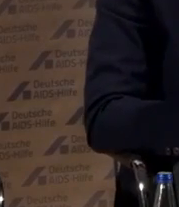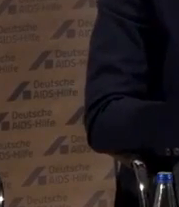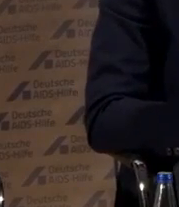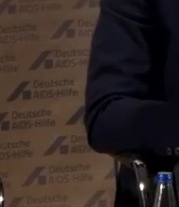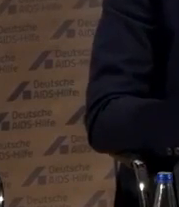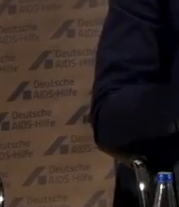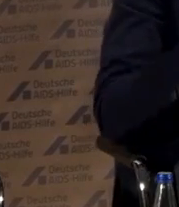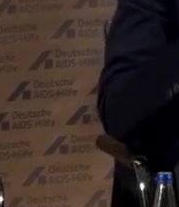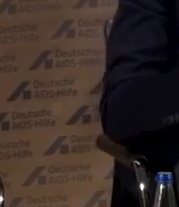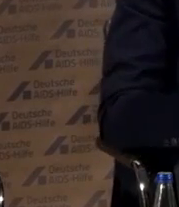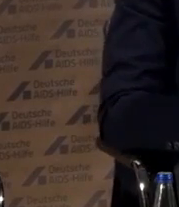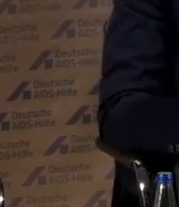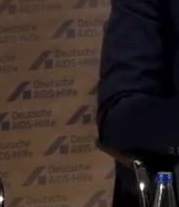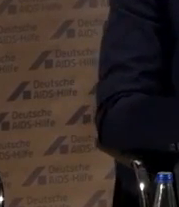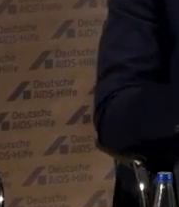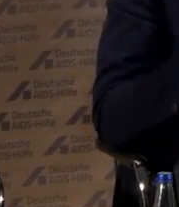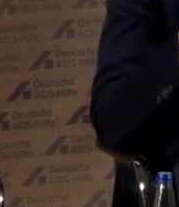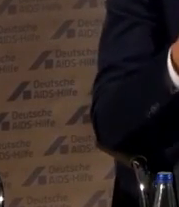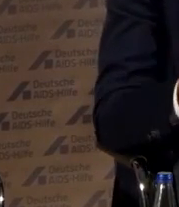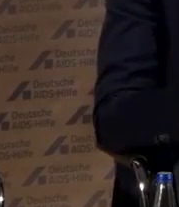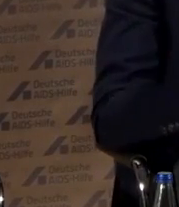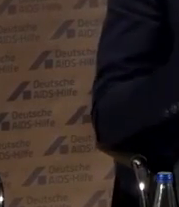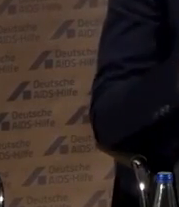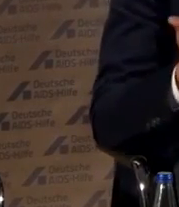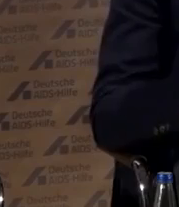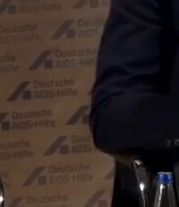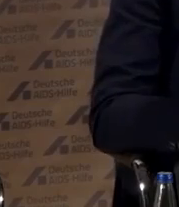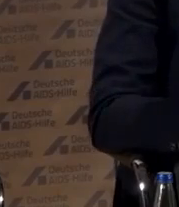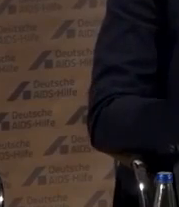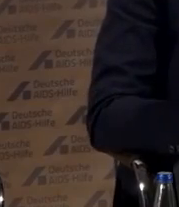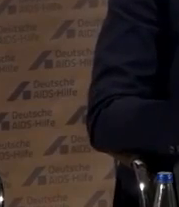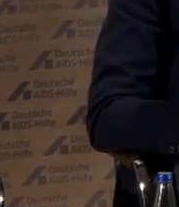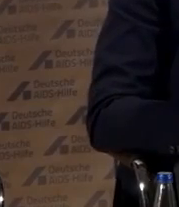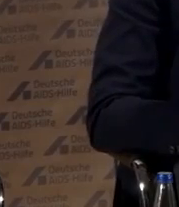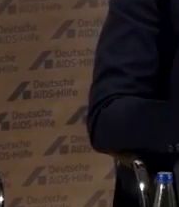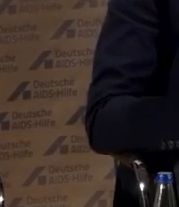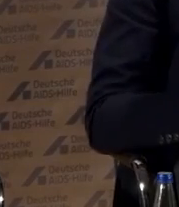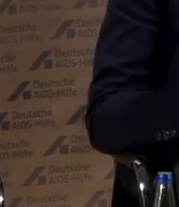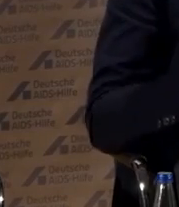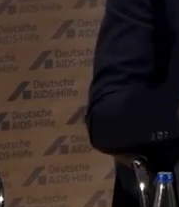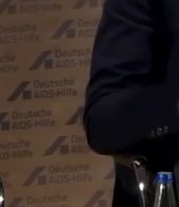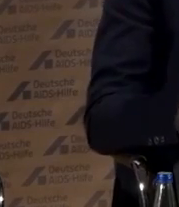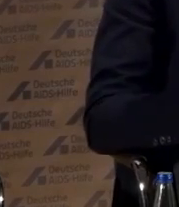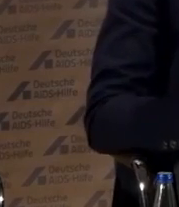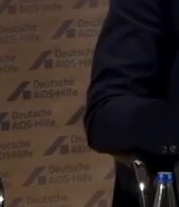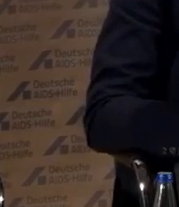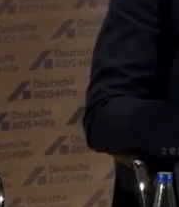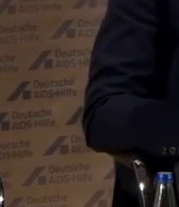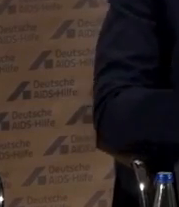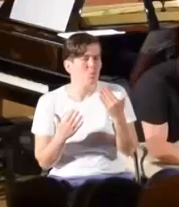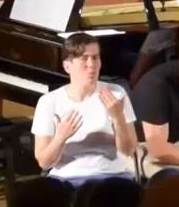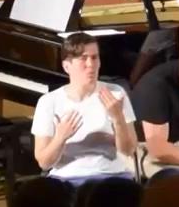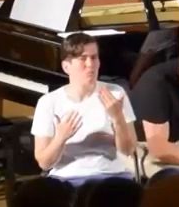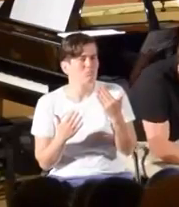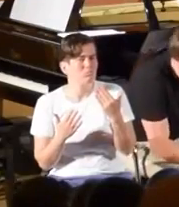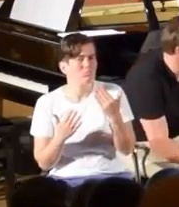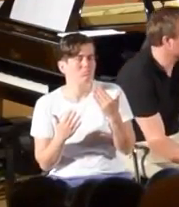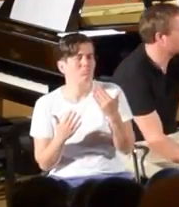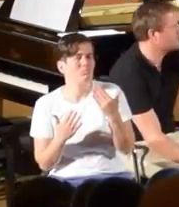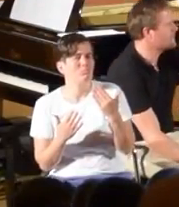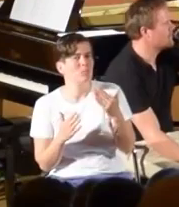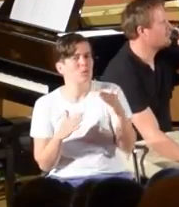heute sagen kann, mit HIV kann man alt werden, man kann mit HIV Kinder bekommen auf natürlichem Wege und so weiter. Mhm. Vielleicht ist das etwas, was durchaus dann in diesem Sinne